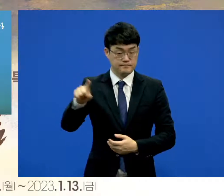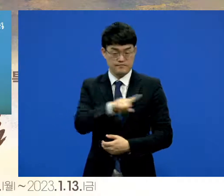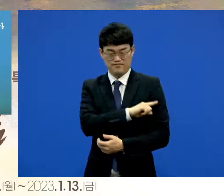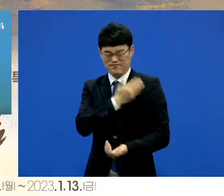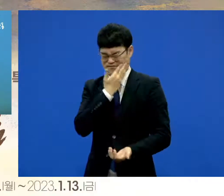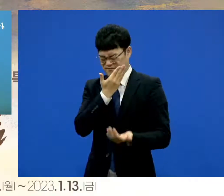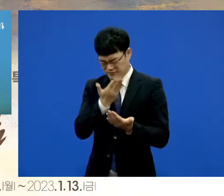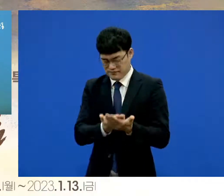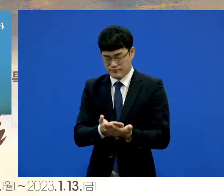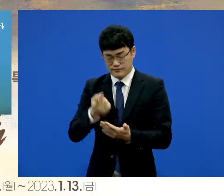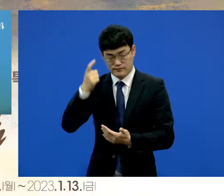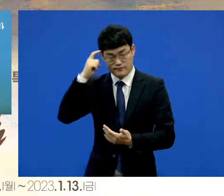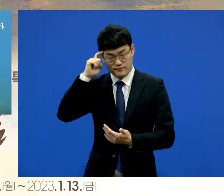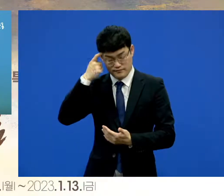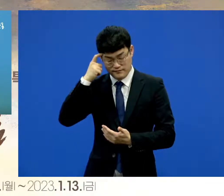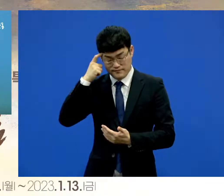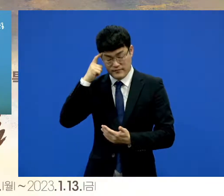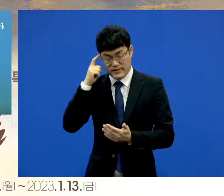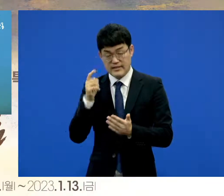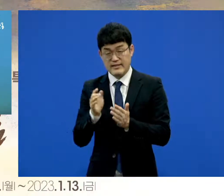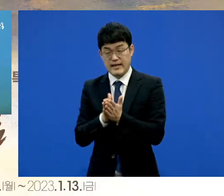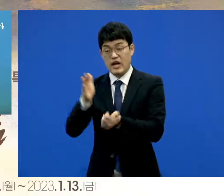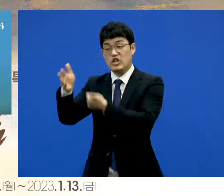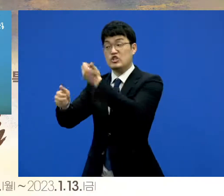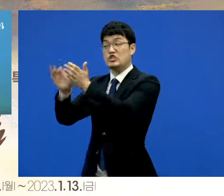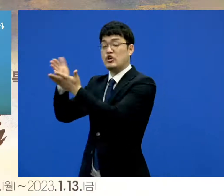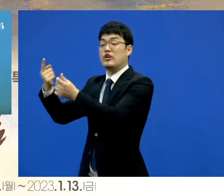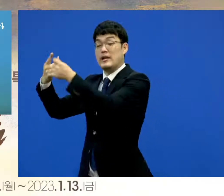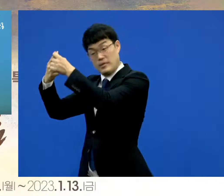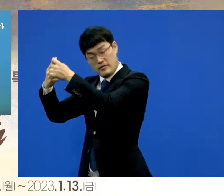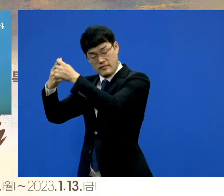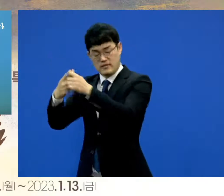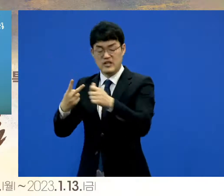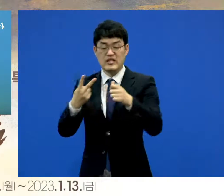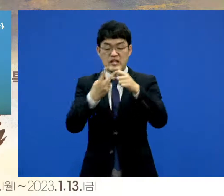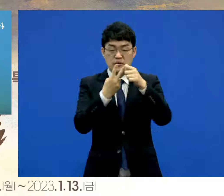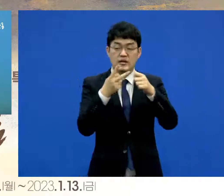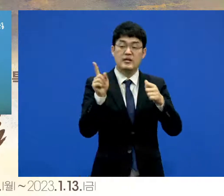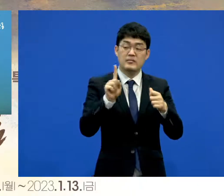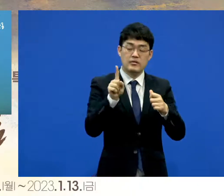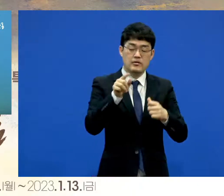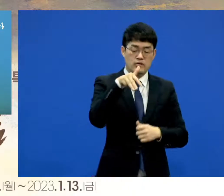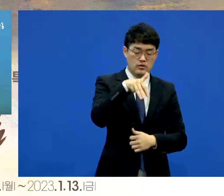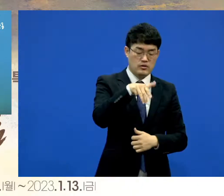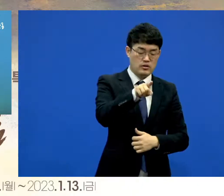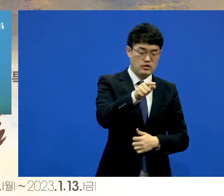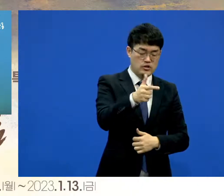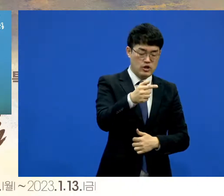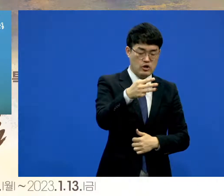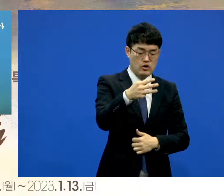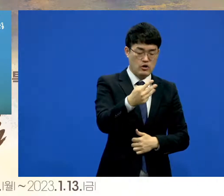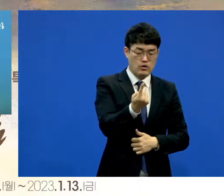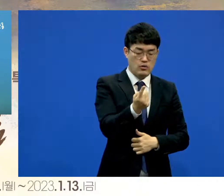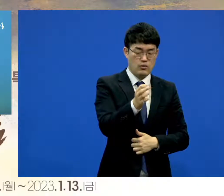책이 존 번전의 철로 역정이라는 책. 안 읽어보신 분은 꼭 한번